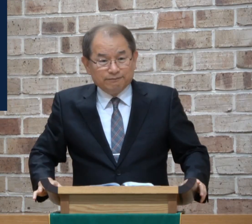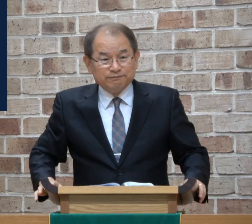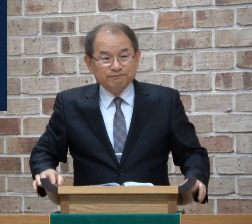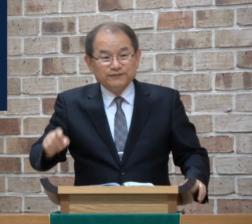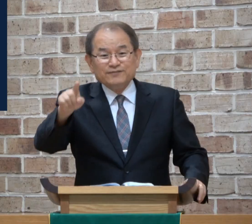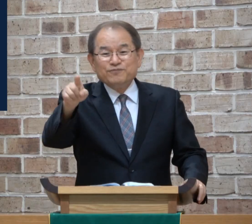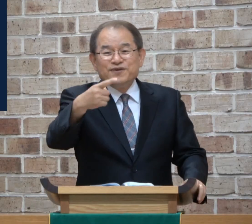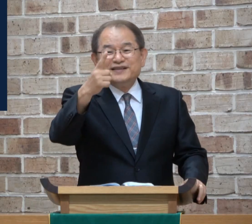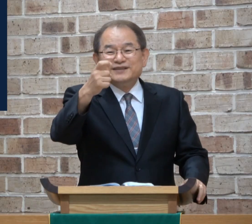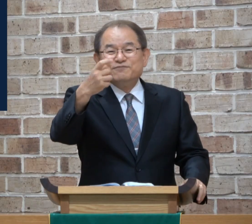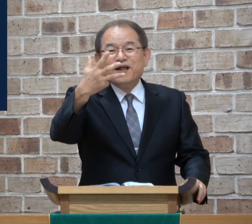만에 최고 더위라고 합니다.